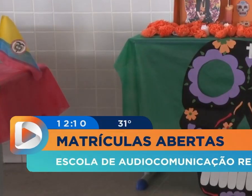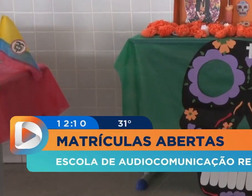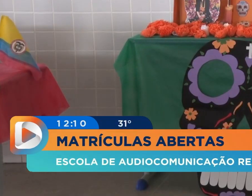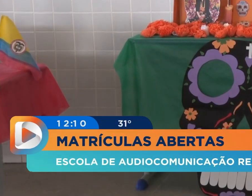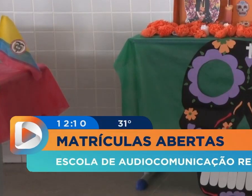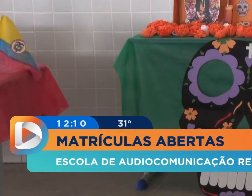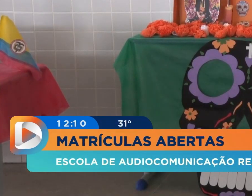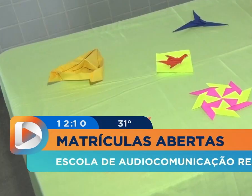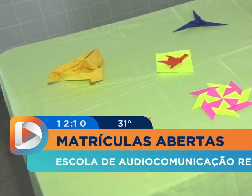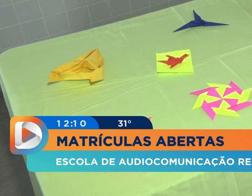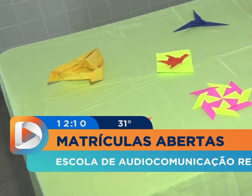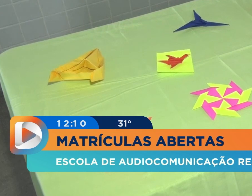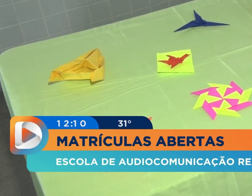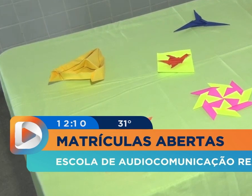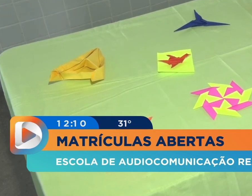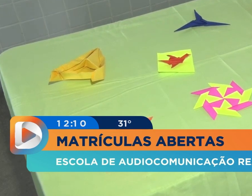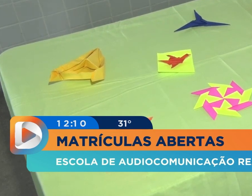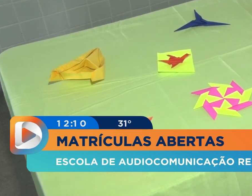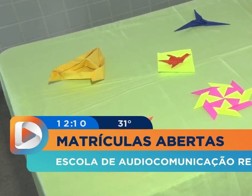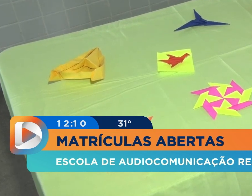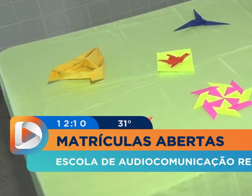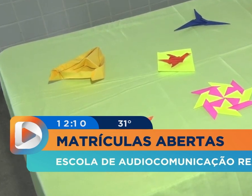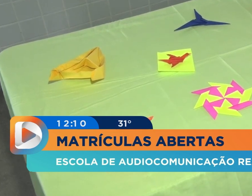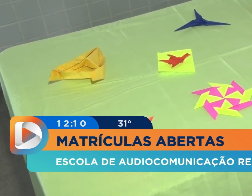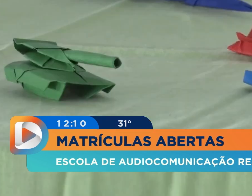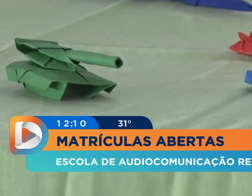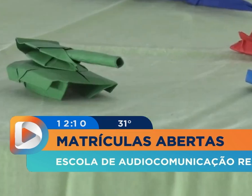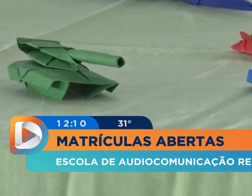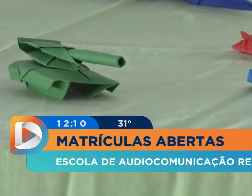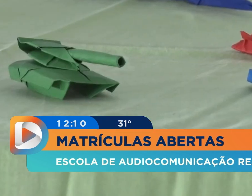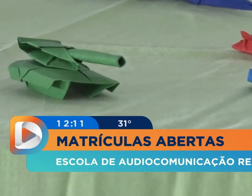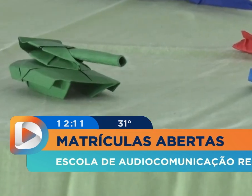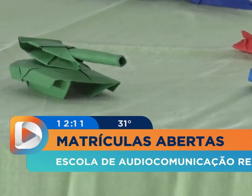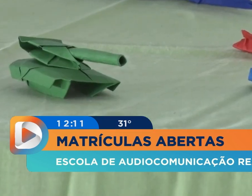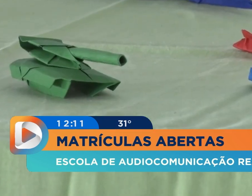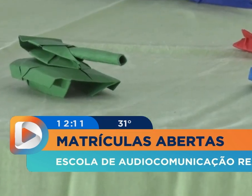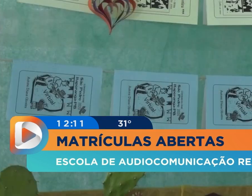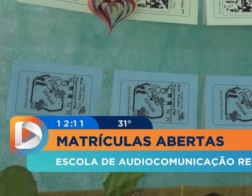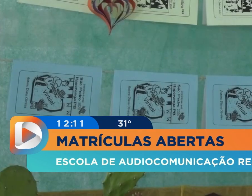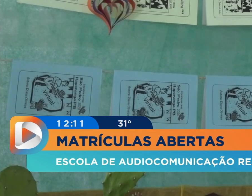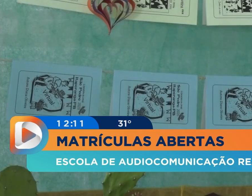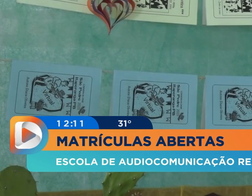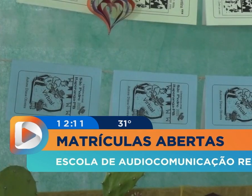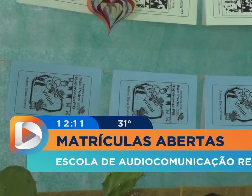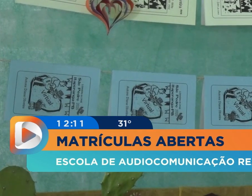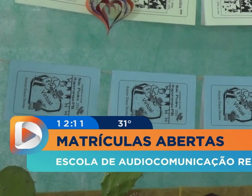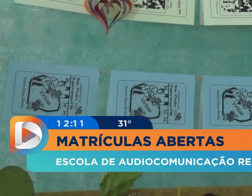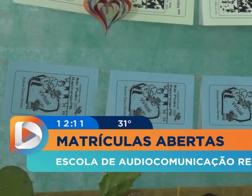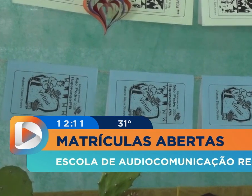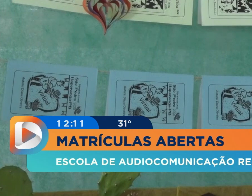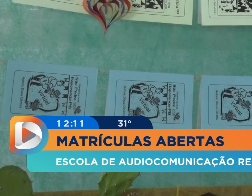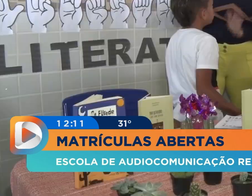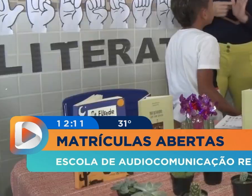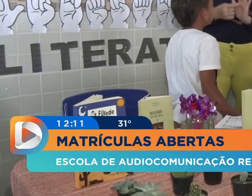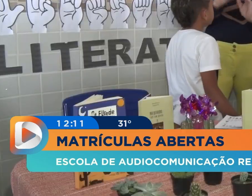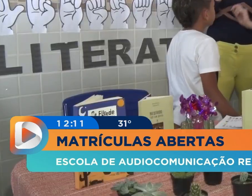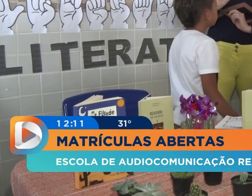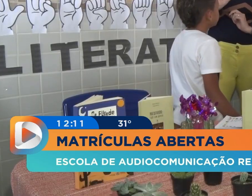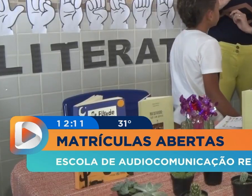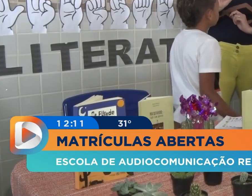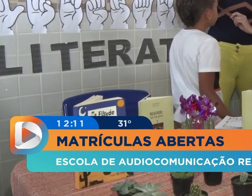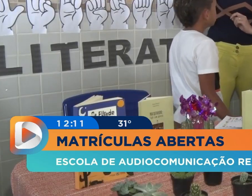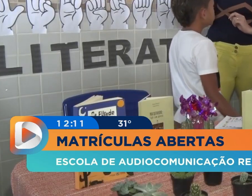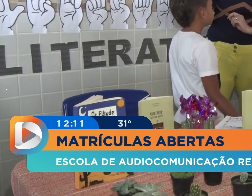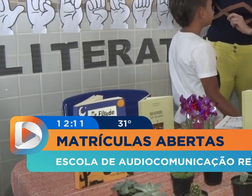trabalhos desenvolvidos por alunos e professores da escola, como origamis e textos como o de Lindenberg, aluno